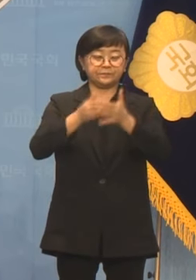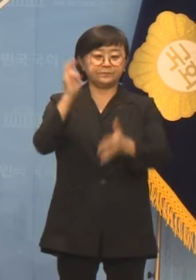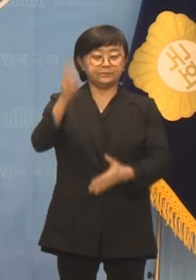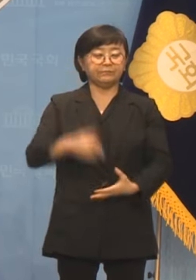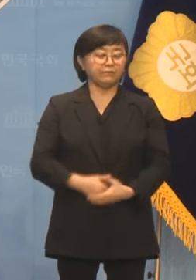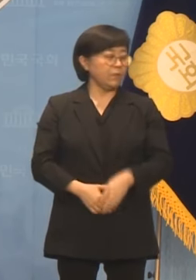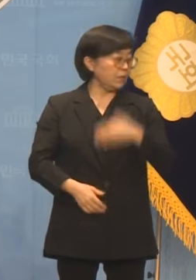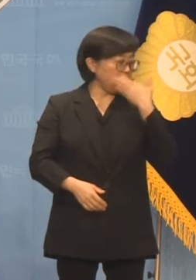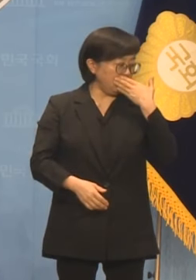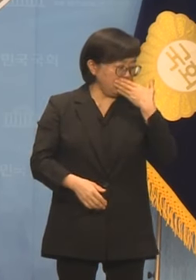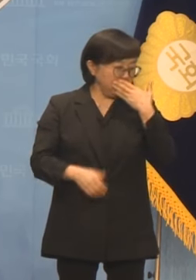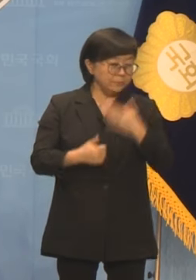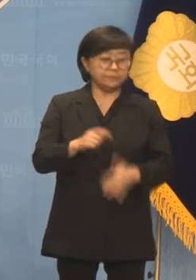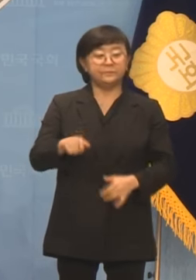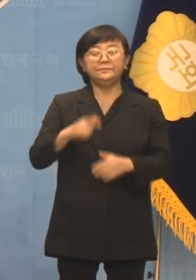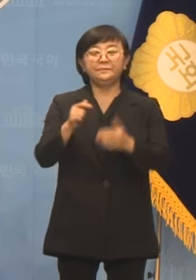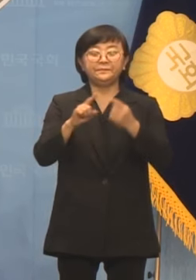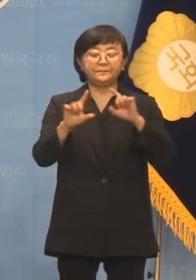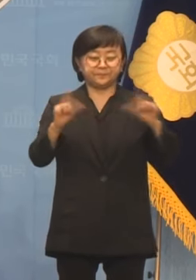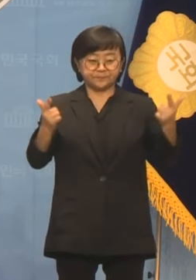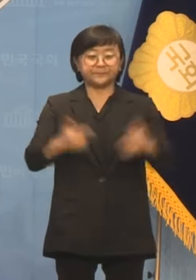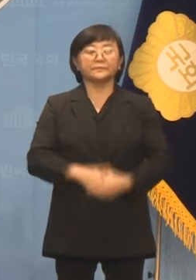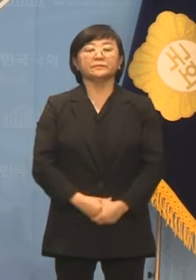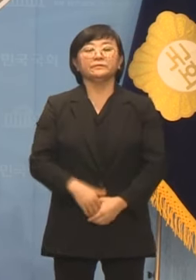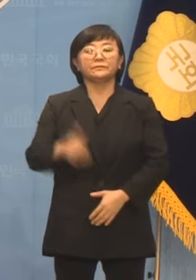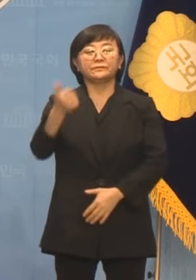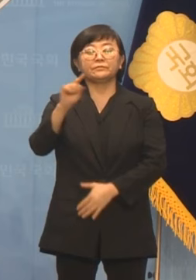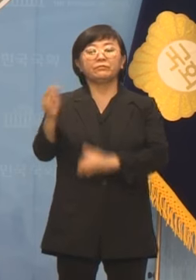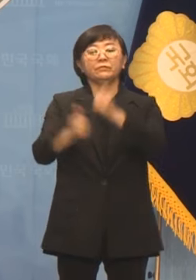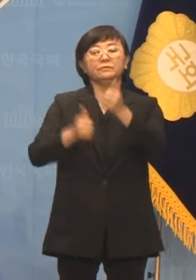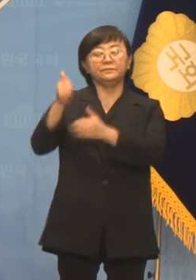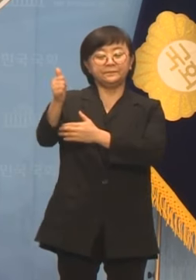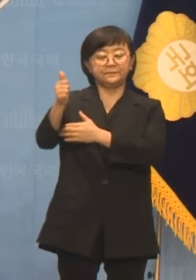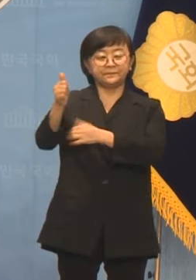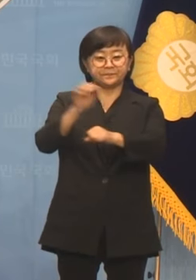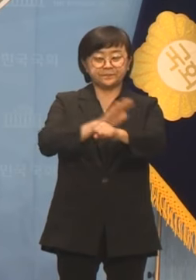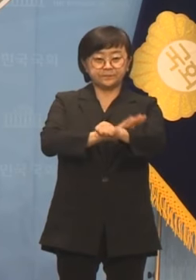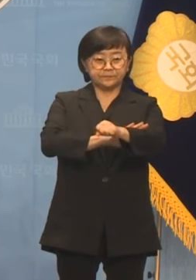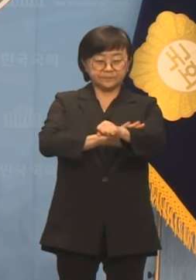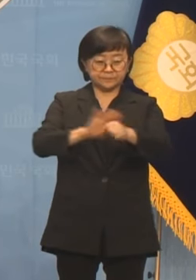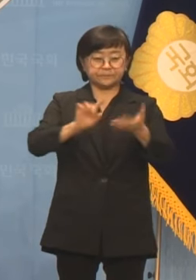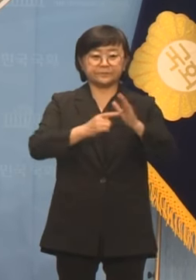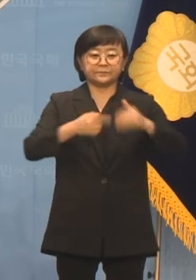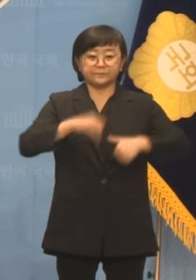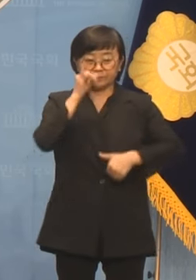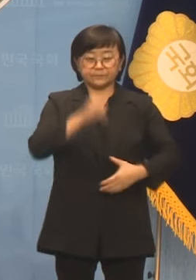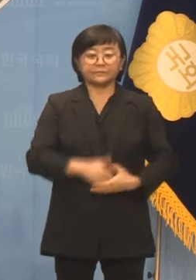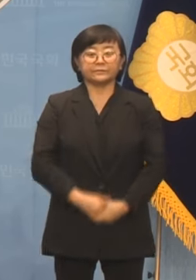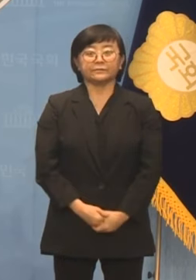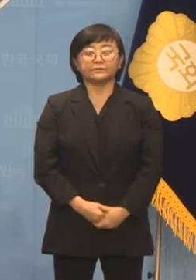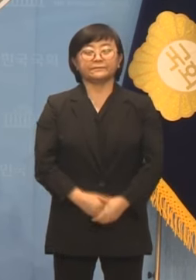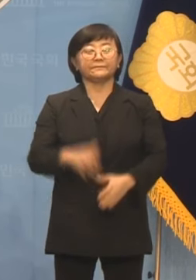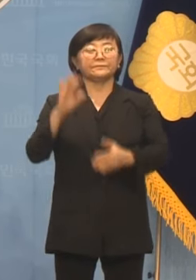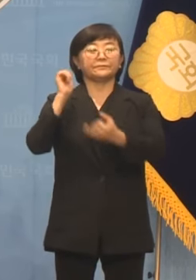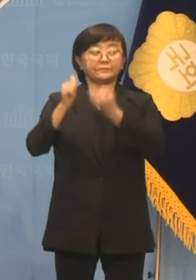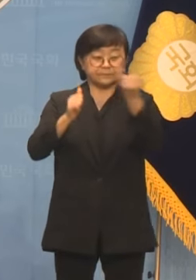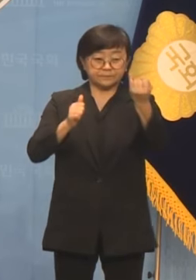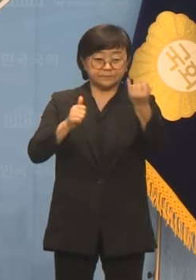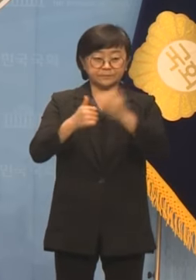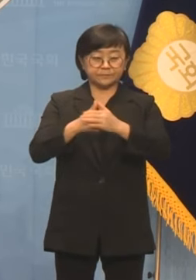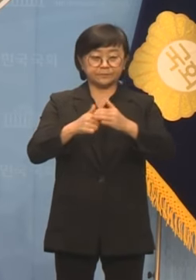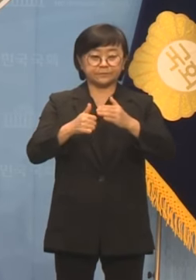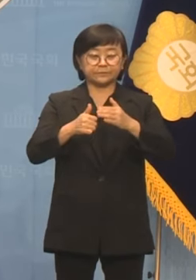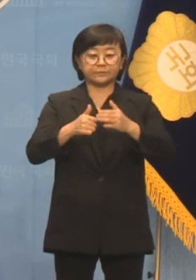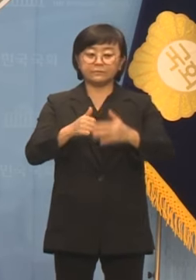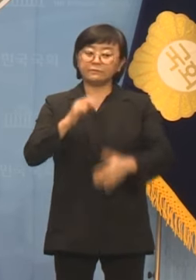봅니다. 그게 아니라면 한동훈 비대위원장은 제대로 밝혀야 합니다. 김건희 여사의 차고